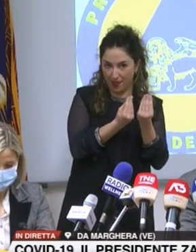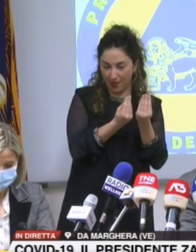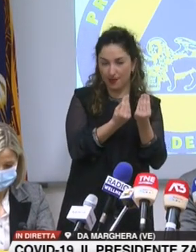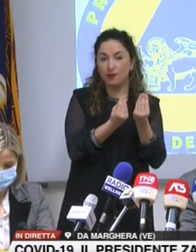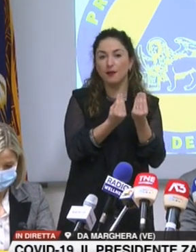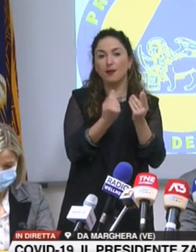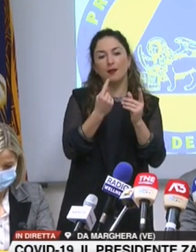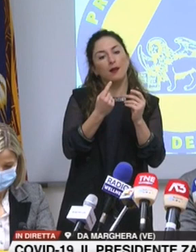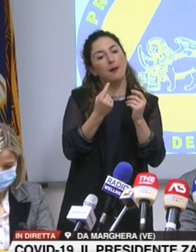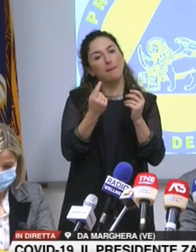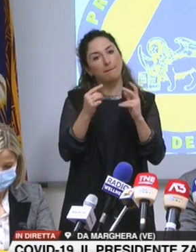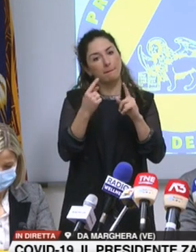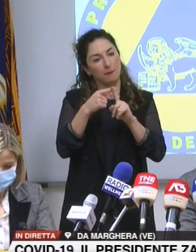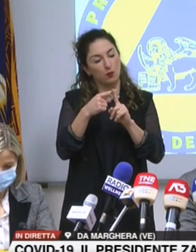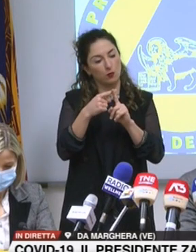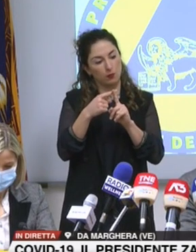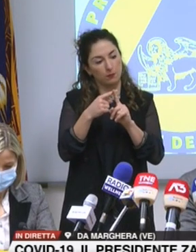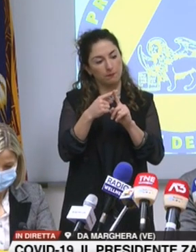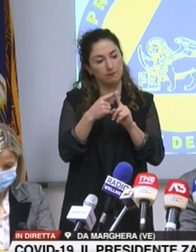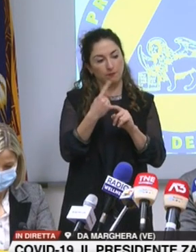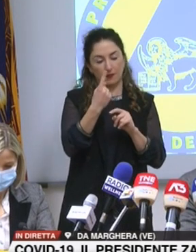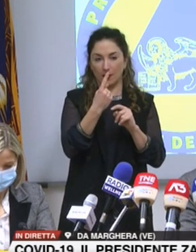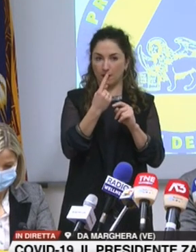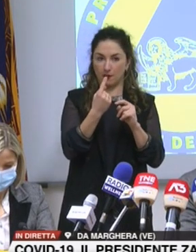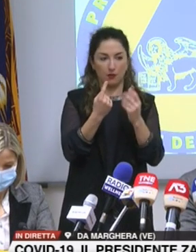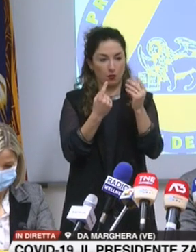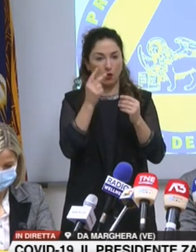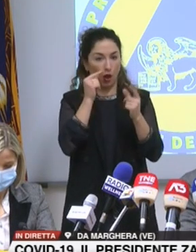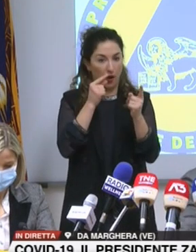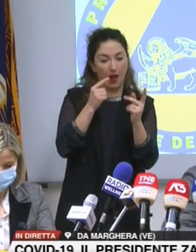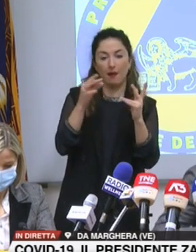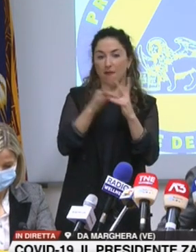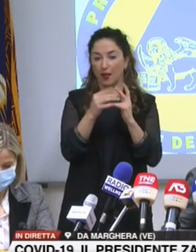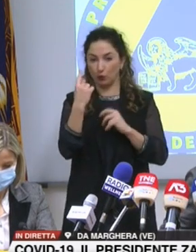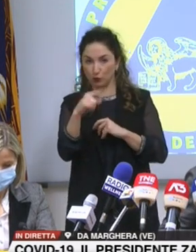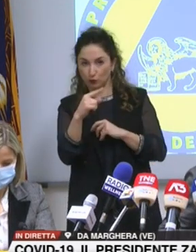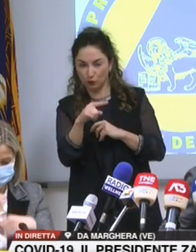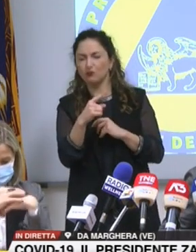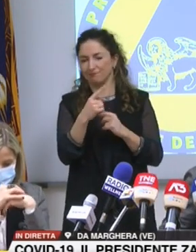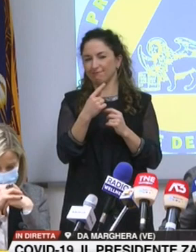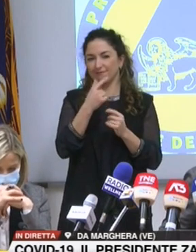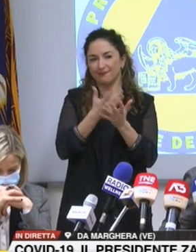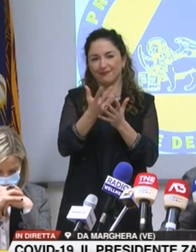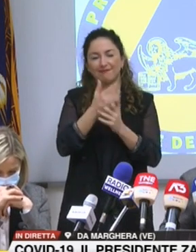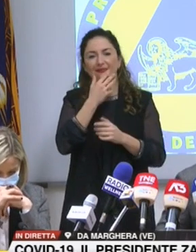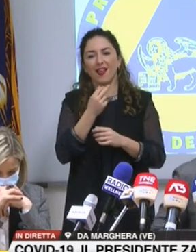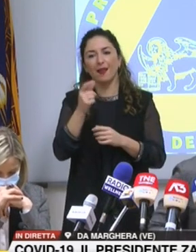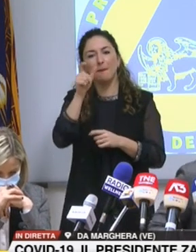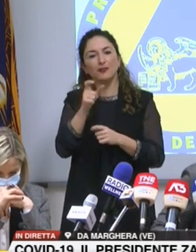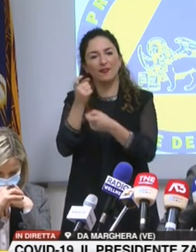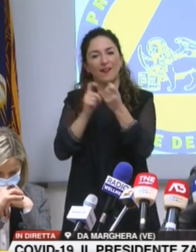e il marito di una dei due gemelli, per cui belle storie, fra l'altro di veneti che